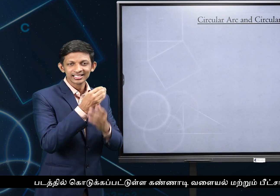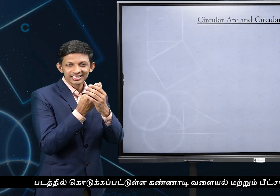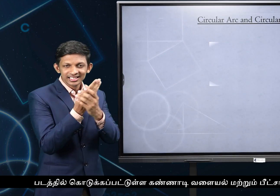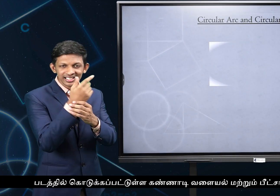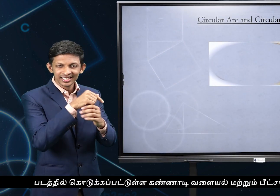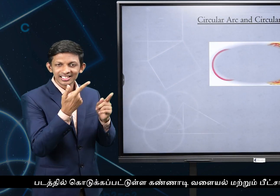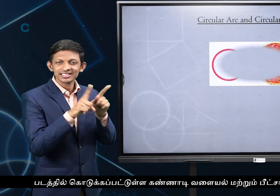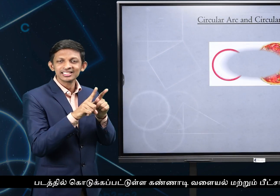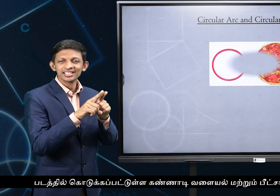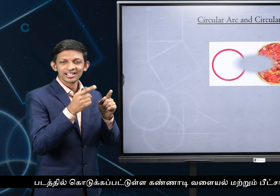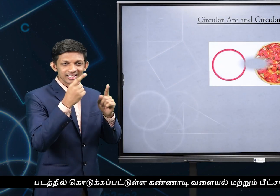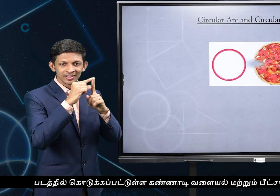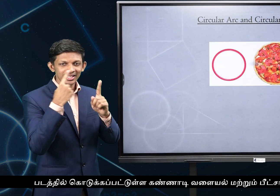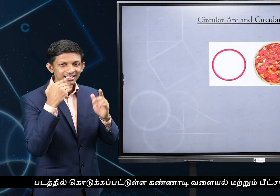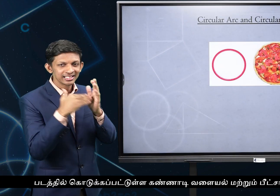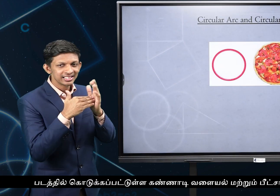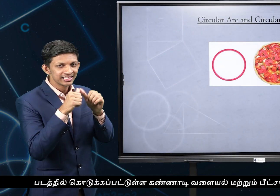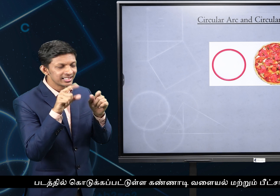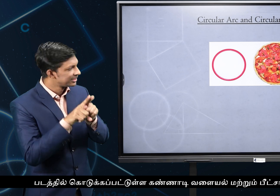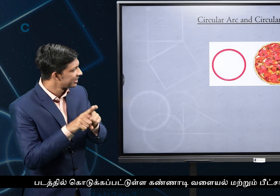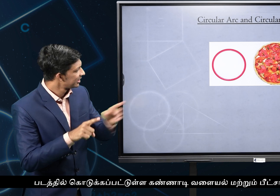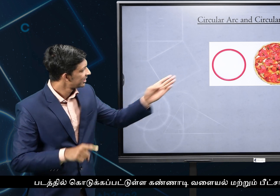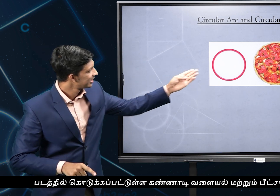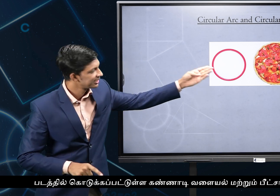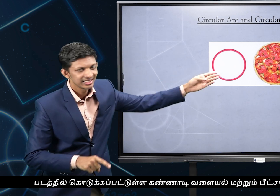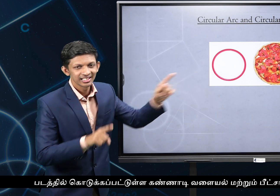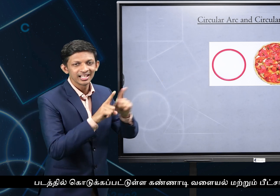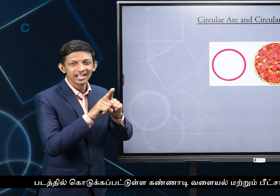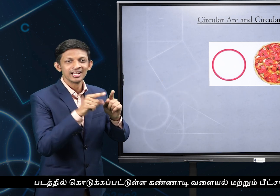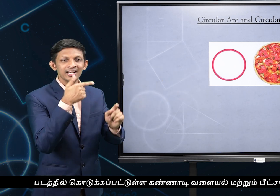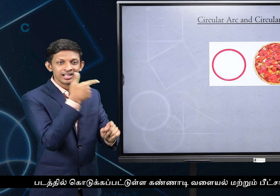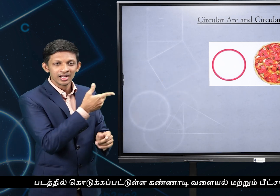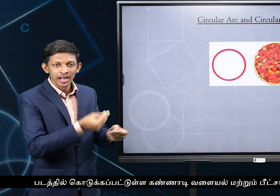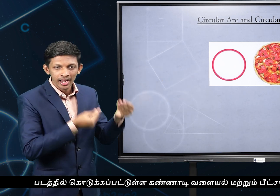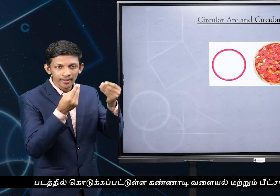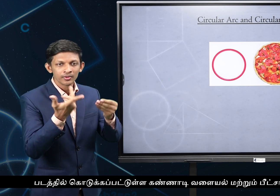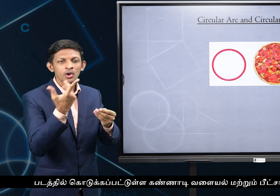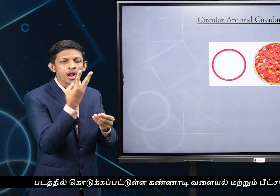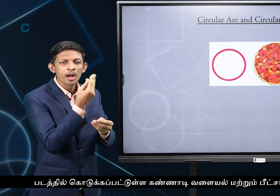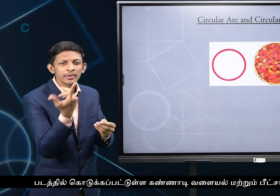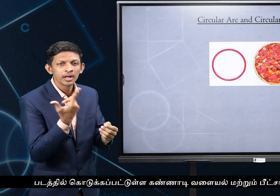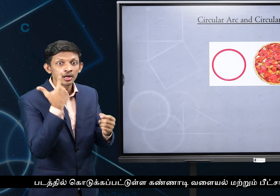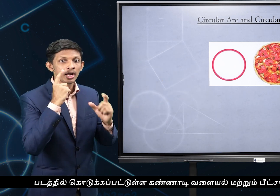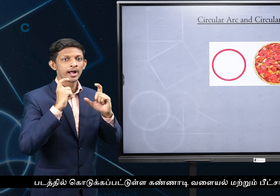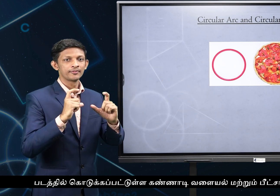படத்தில் கொடுக்கப்பட்டுள்ள கண்ணாடி வளையல் மற்றும் பொதியப்பத்தை கவனமாக பாருங்கள்.